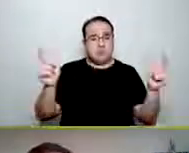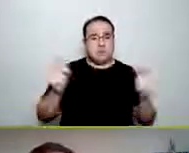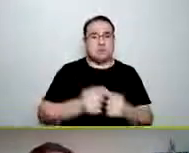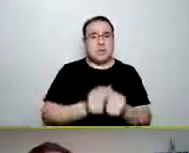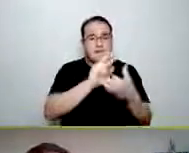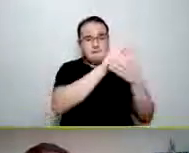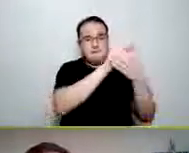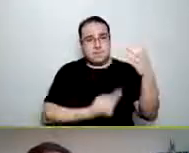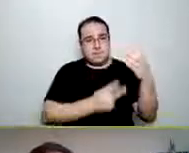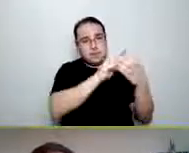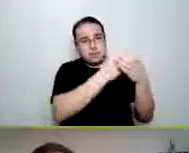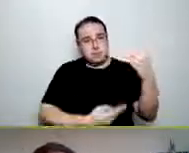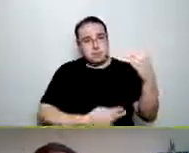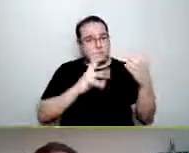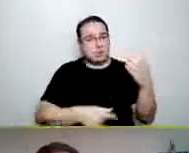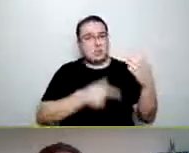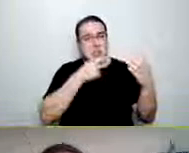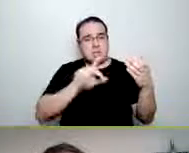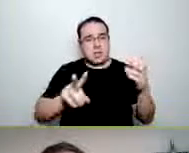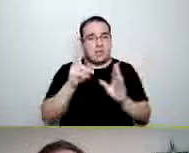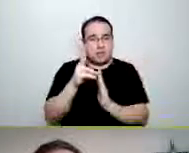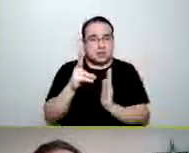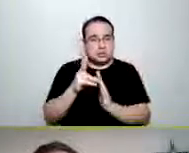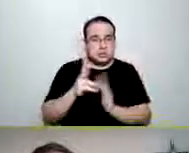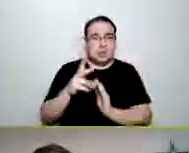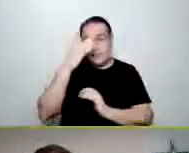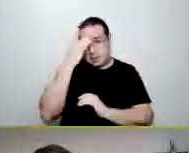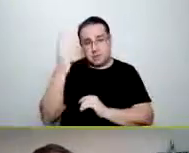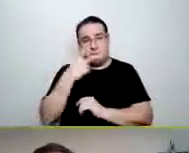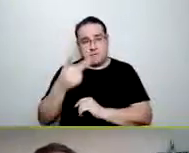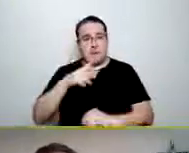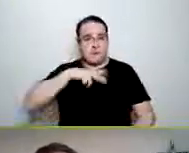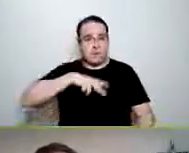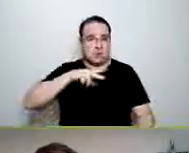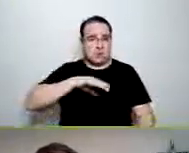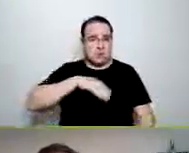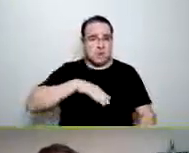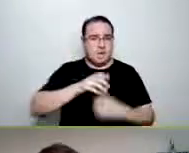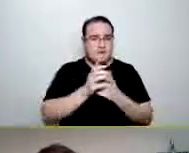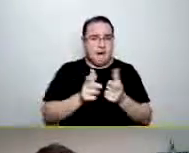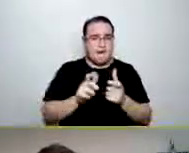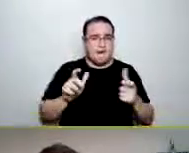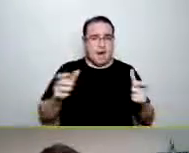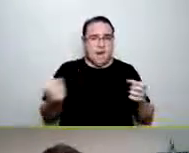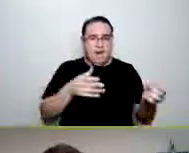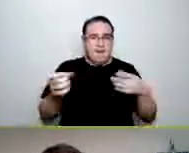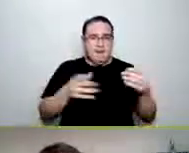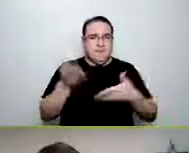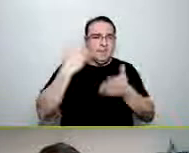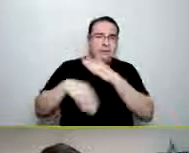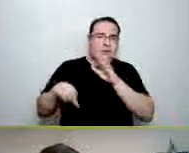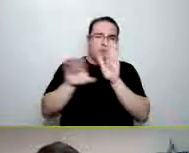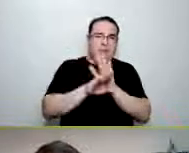A gente vê isso em todas as línguas indígenas do Brasil, o número de pessoas que falam português cada vez mais cresce. Quando eu cheguei com o Zavetia